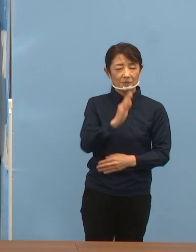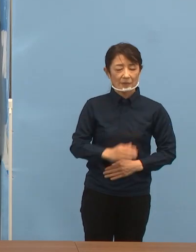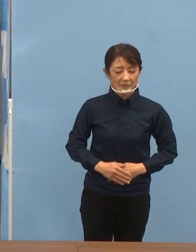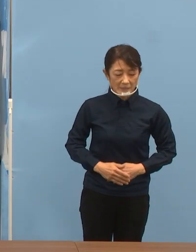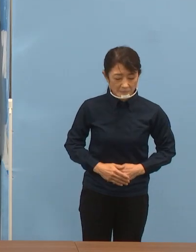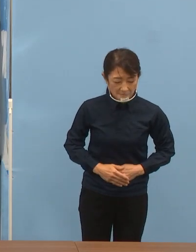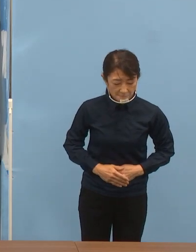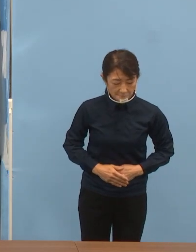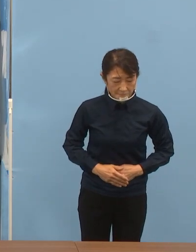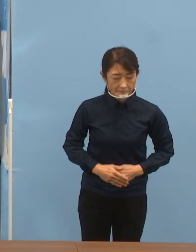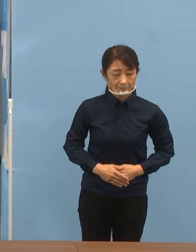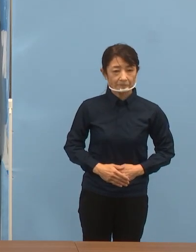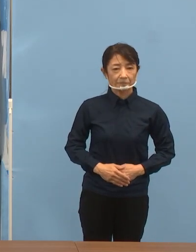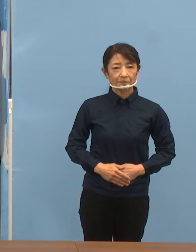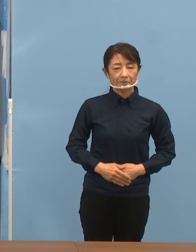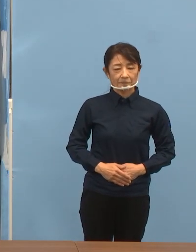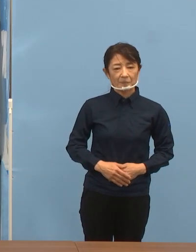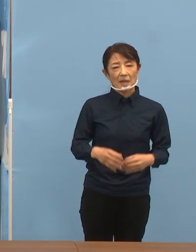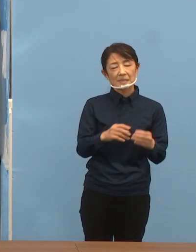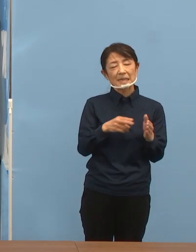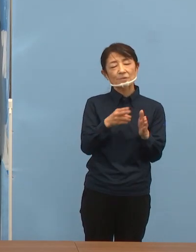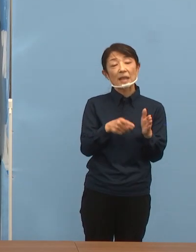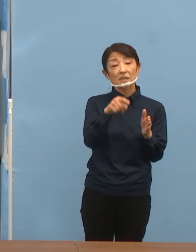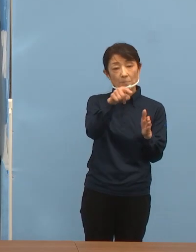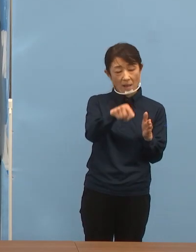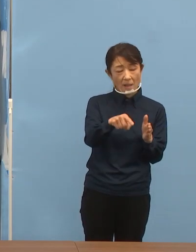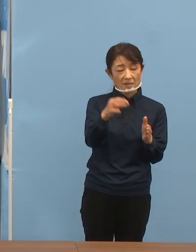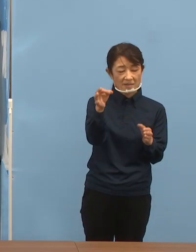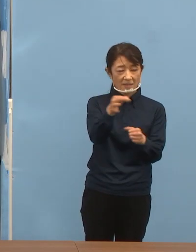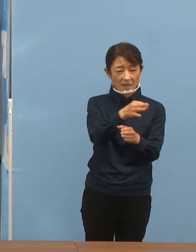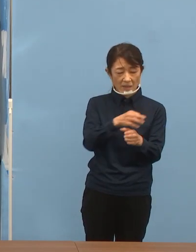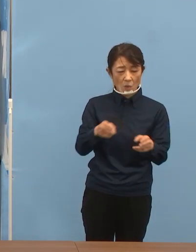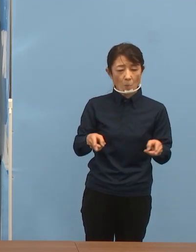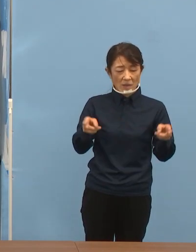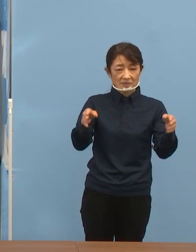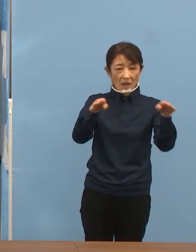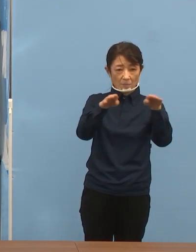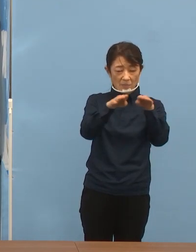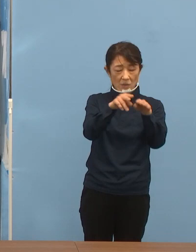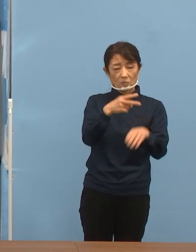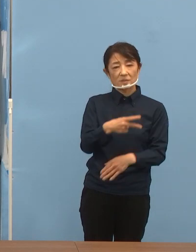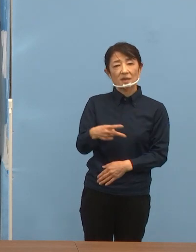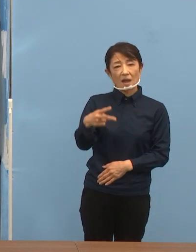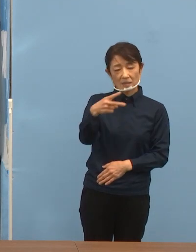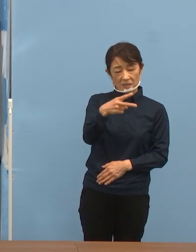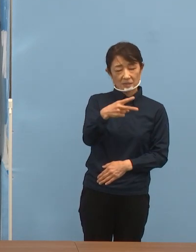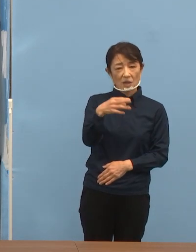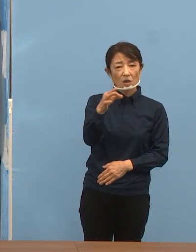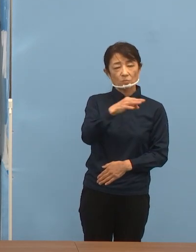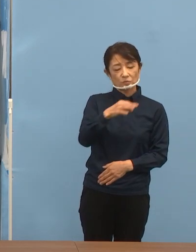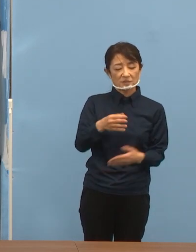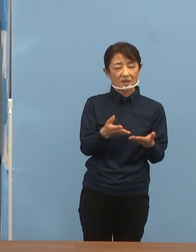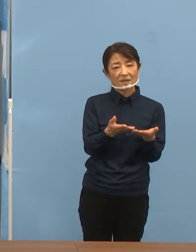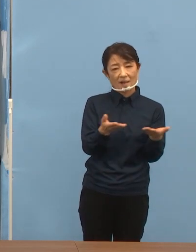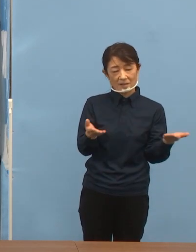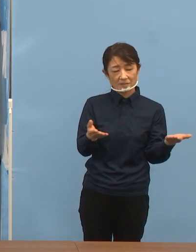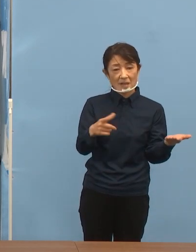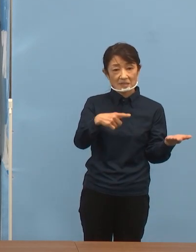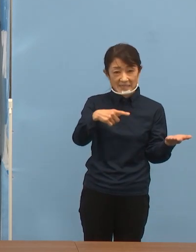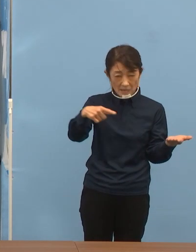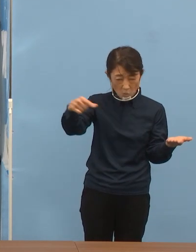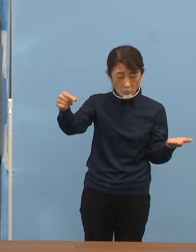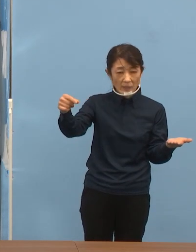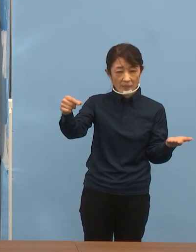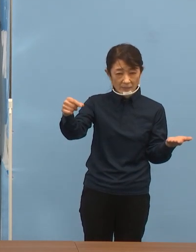。長崎駅前、県営バスターミナル2階にある長崎県物産館では、全国の方々への贈